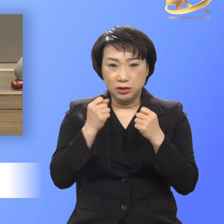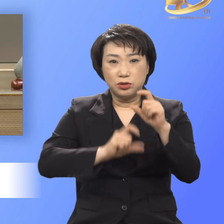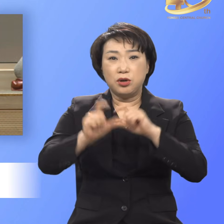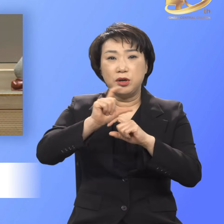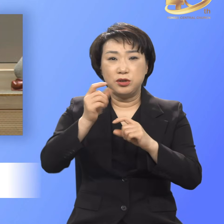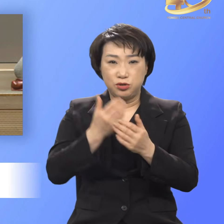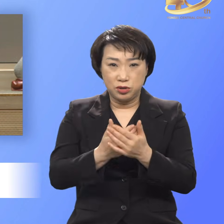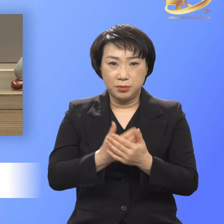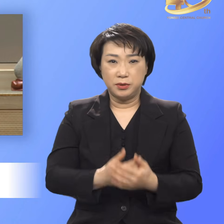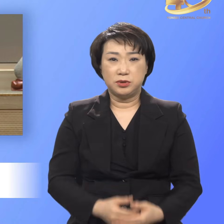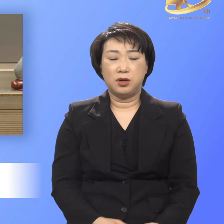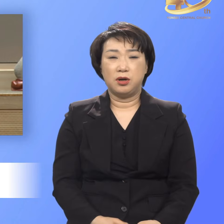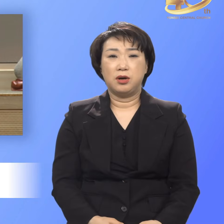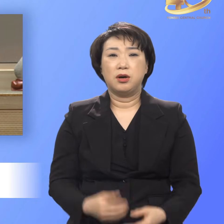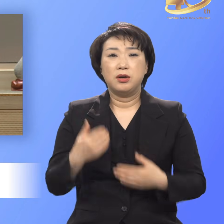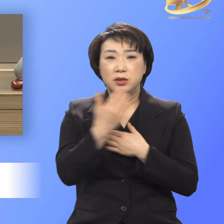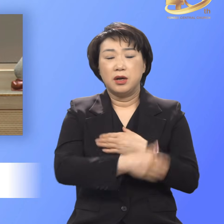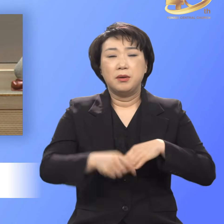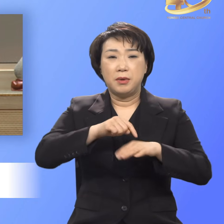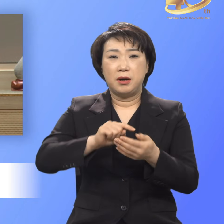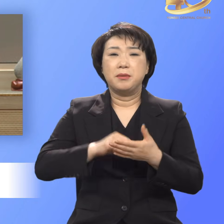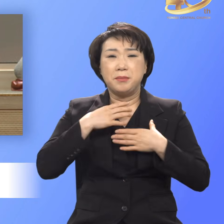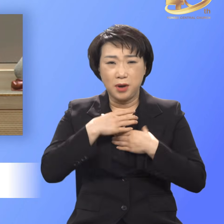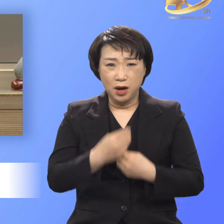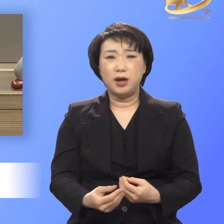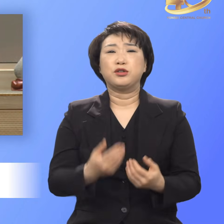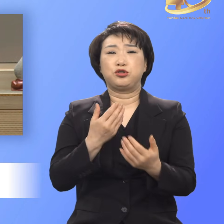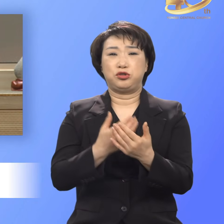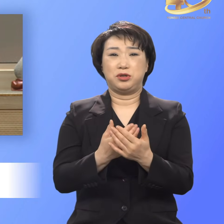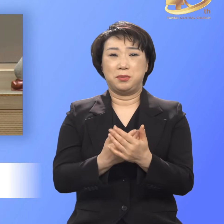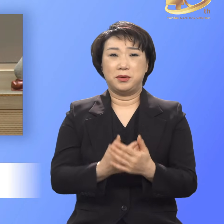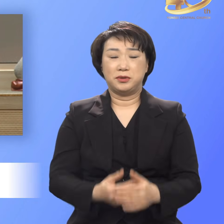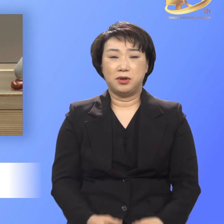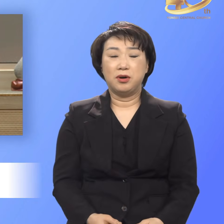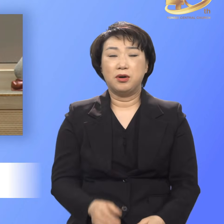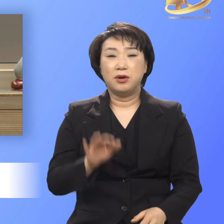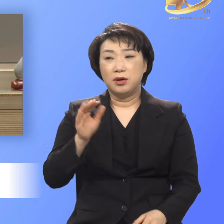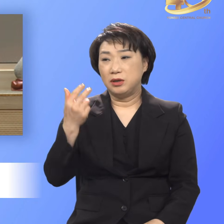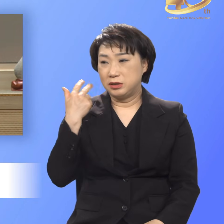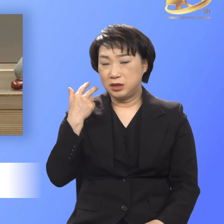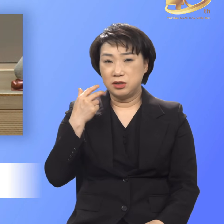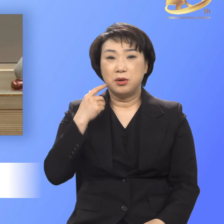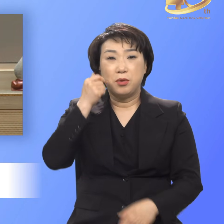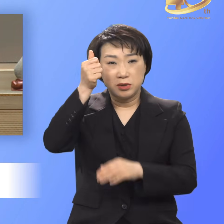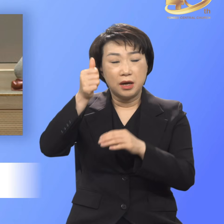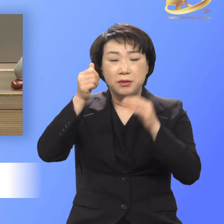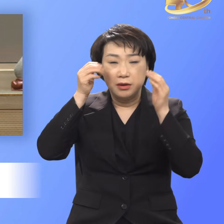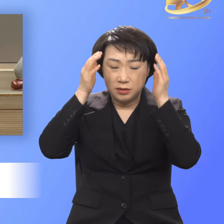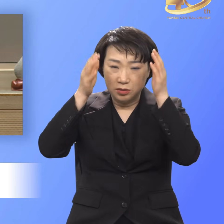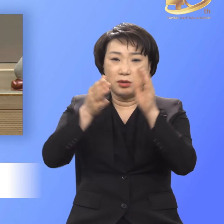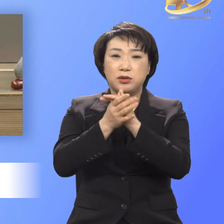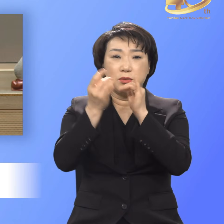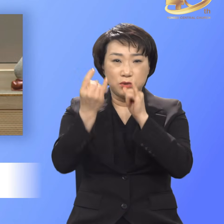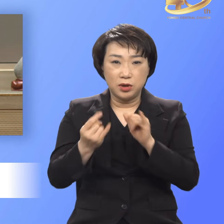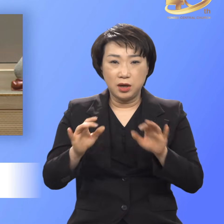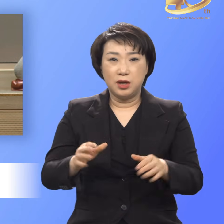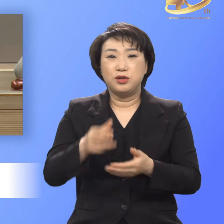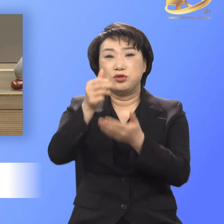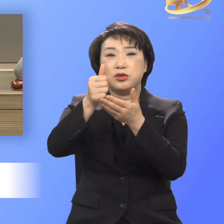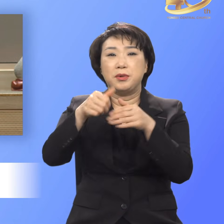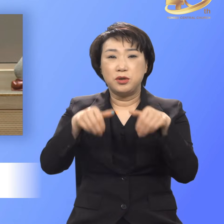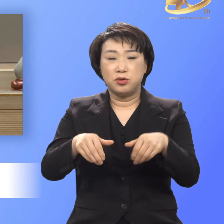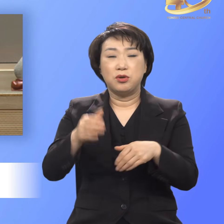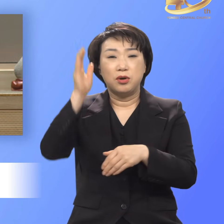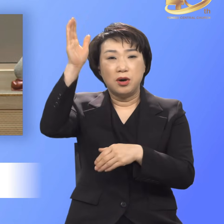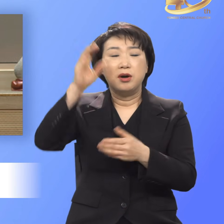하여 주옵소서. 심신은 평안하게 하여 주시옵소서. 지난 한 주간도 목회자 부부 집중기도 성회 가운데 우리 주님이